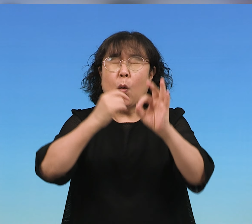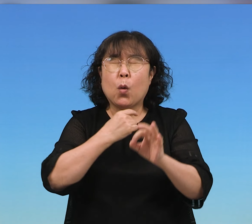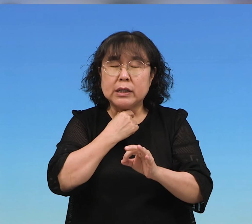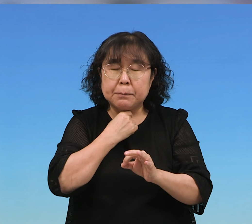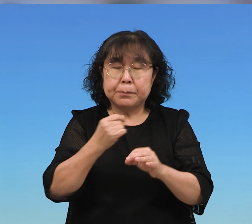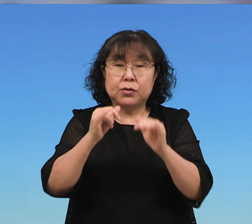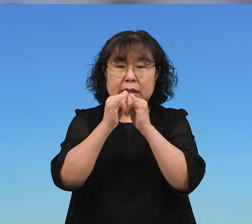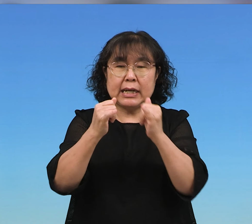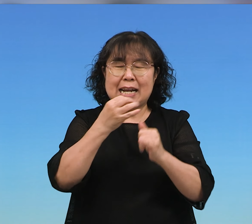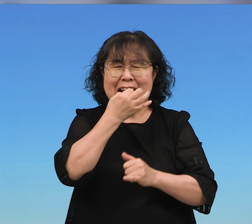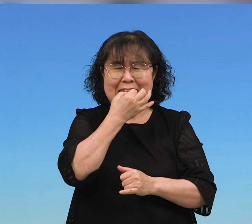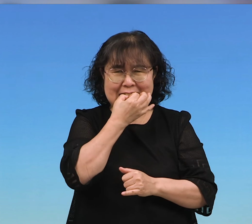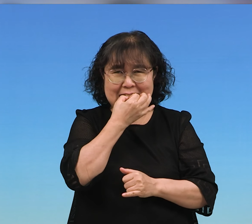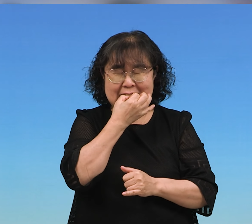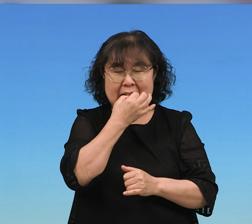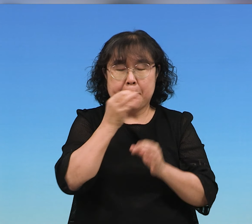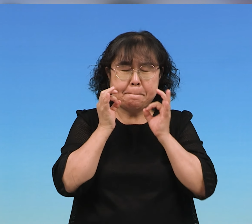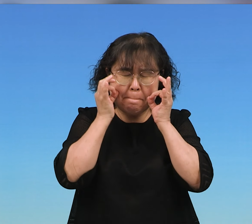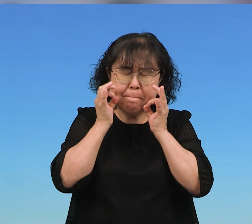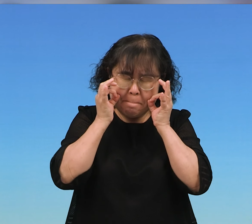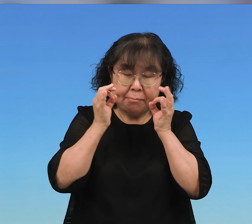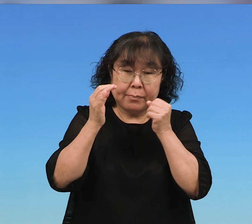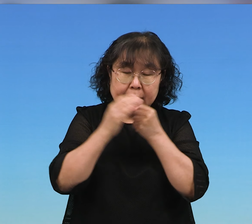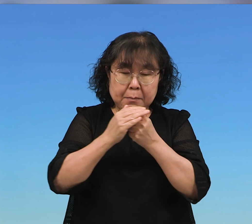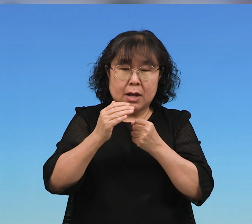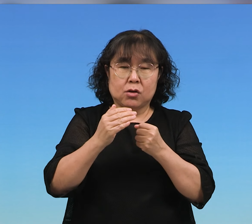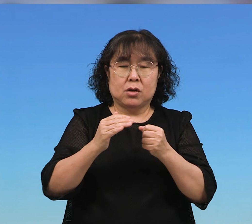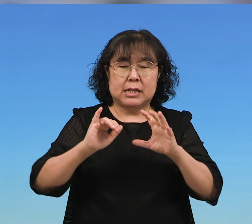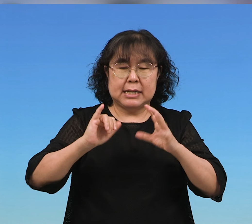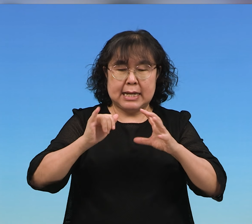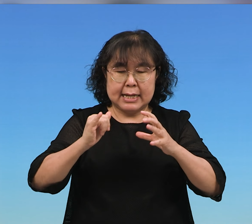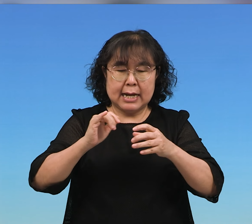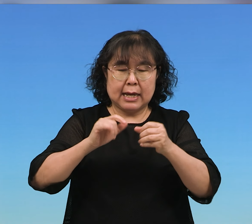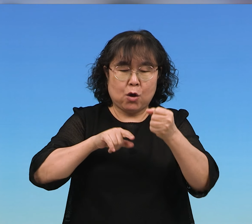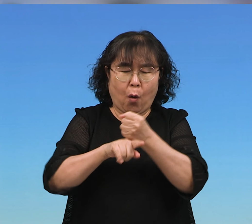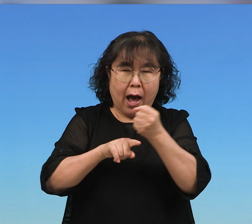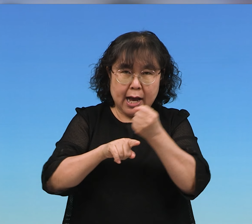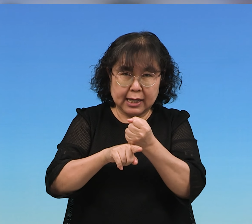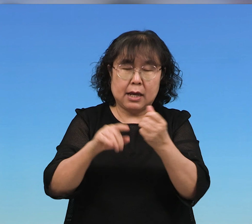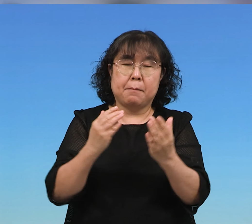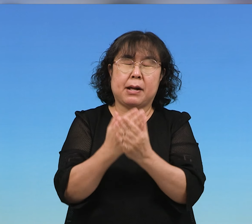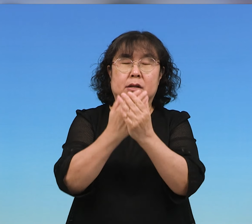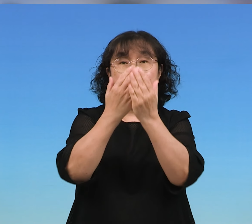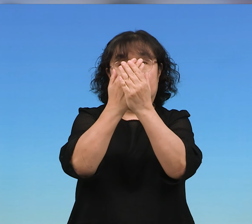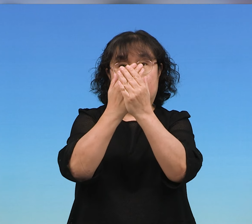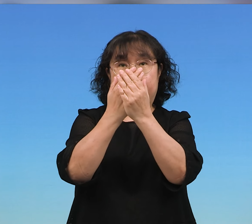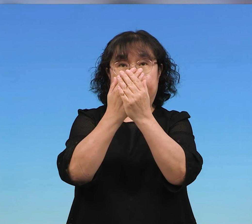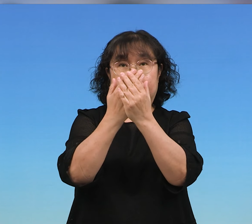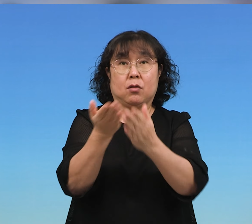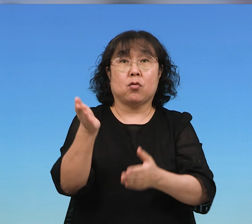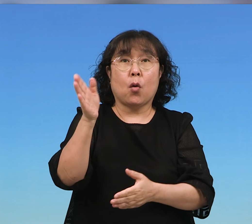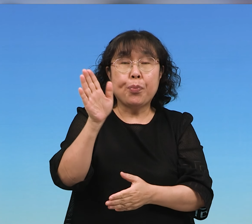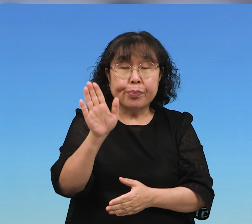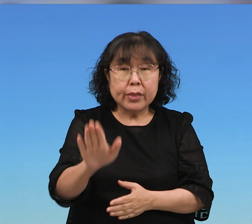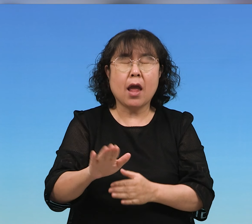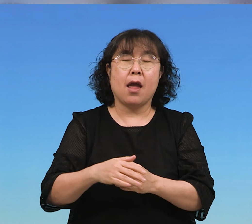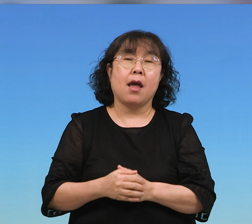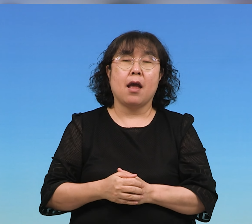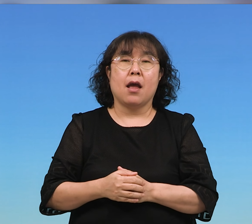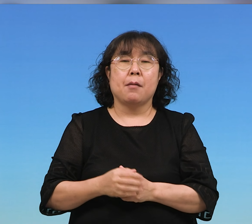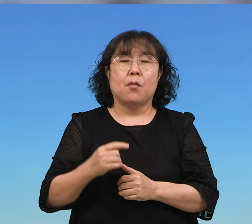놀라운 발전을 가져왔느냐, 이런 글을 제가 읽으면서 참 동의가 되고 공감이 되면서 또 한편으로, 그런데